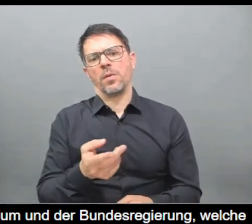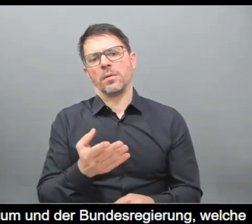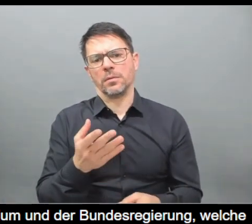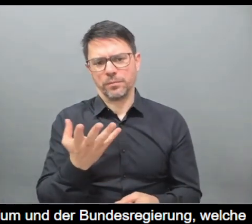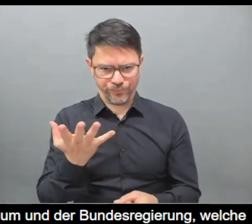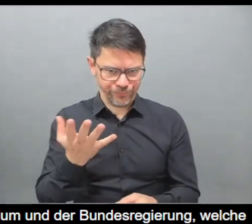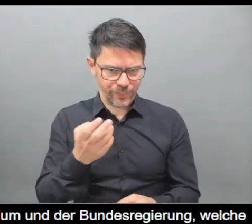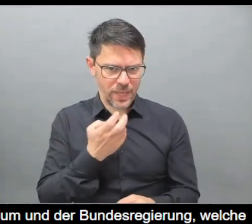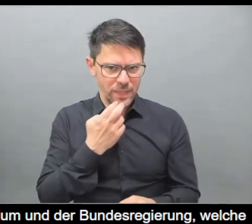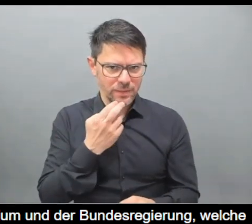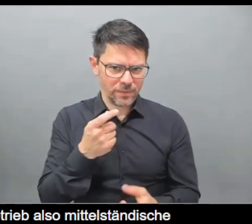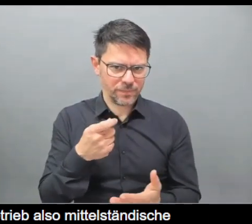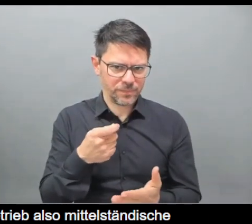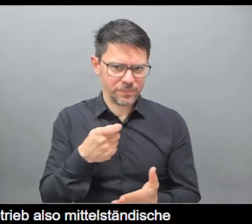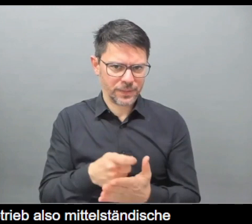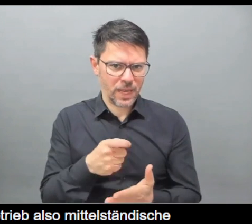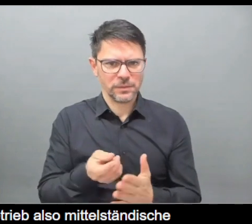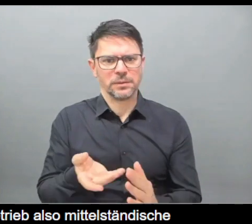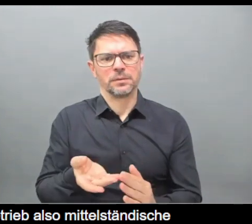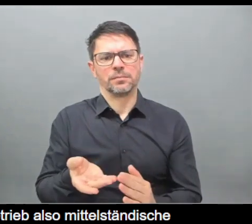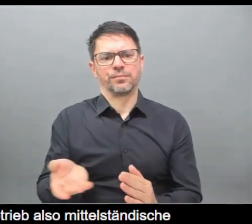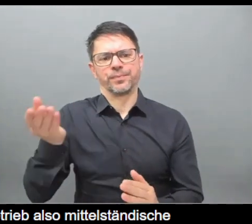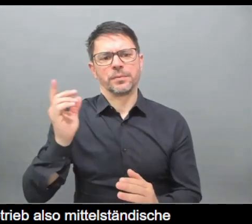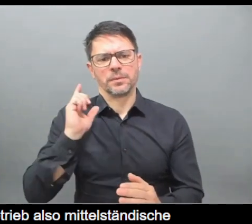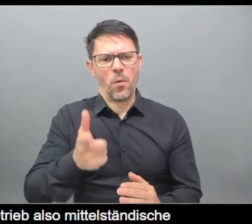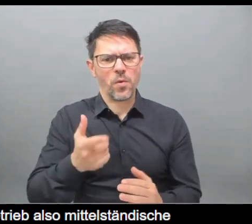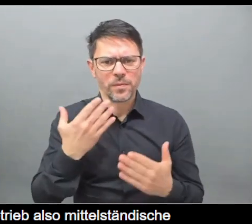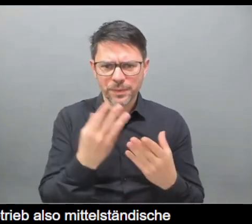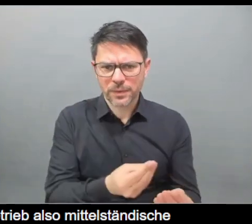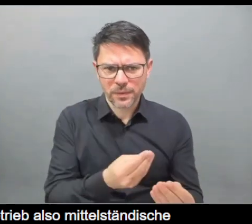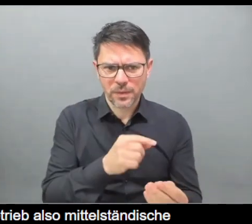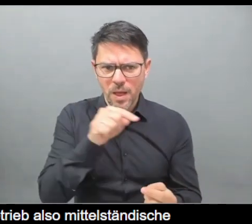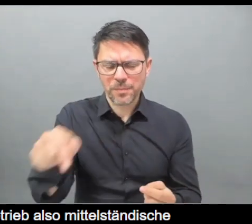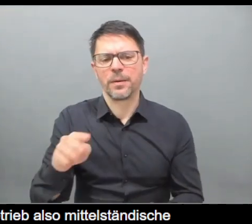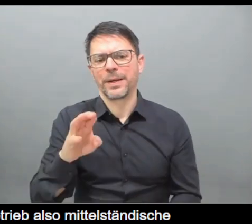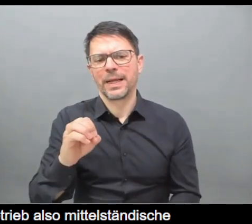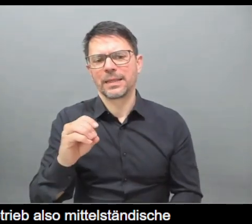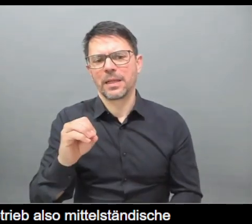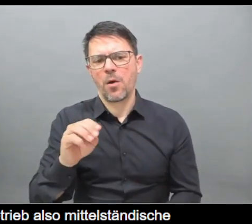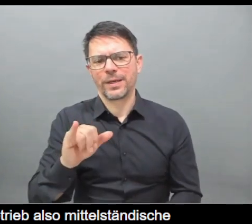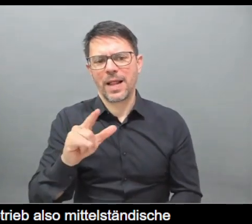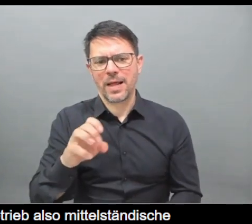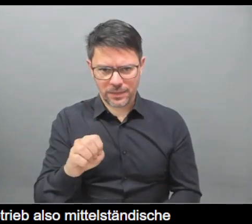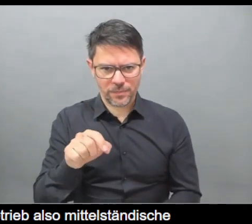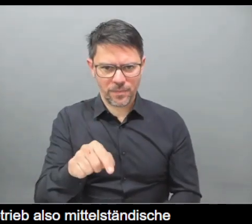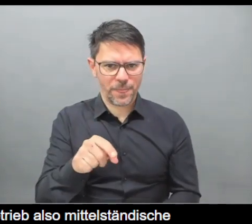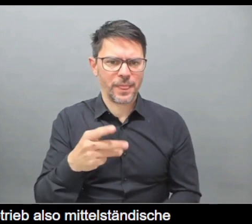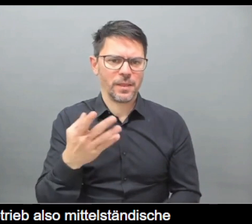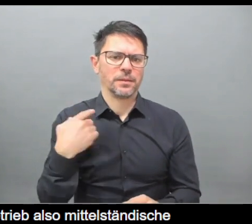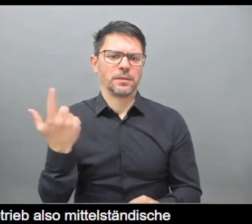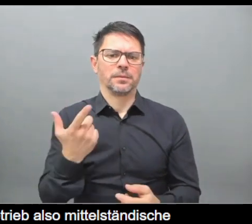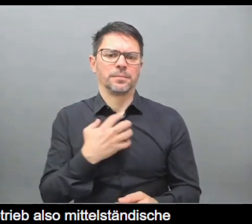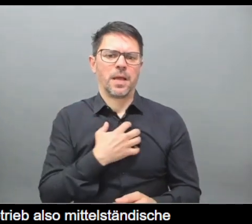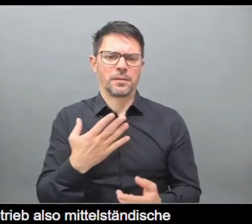ein paar Ausführungen im Kleingedruckten, aber das ist die grobe Ansage. Der Bund hatte uns im Vorfeld versichert, es gäbe kein